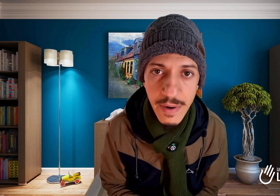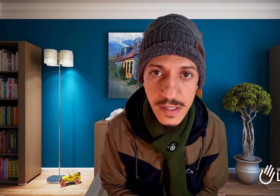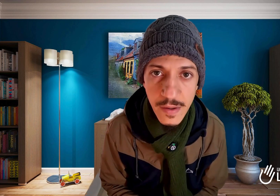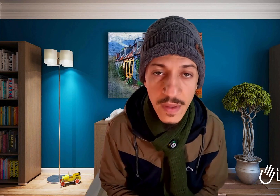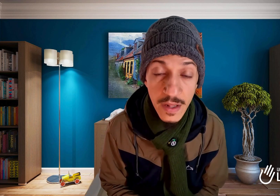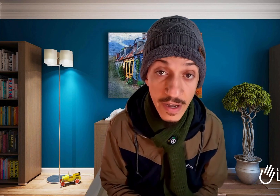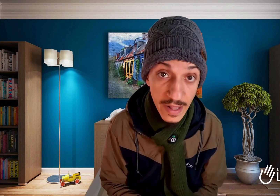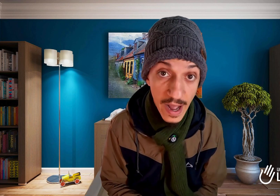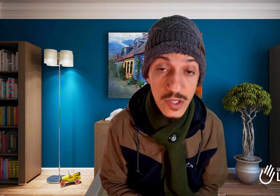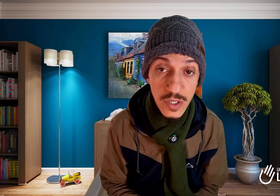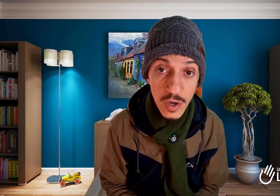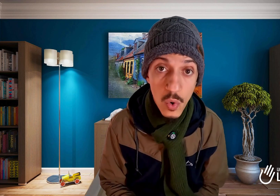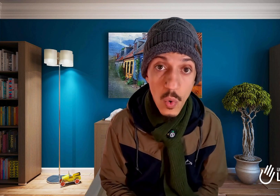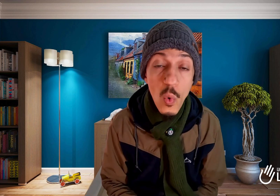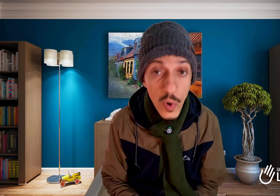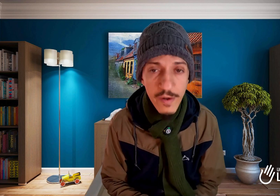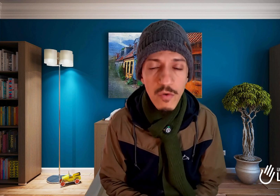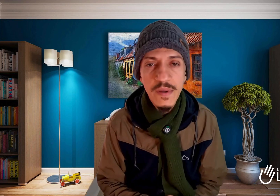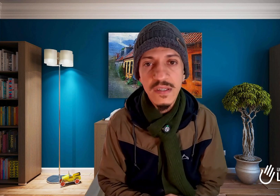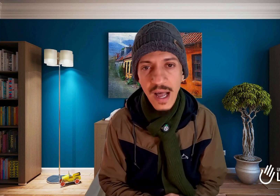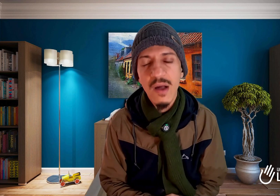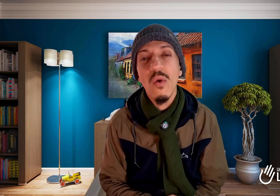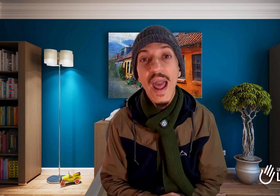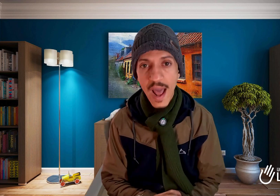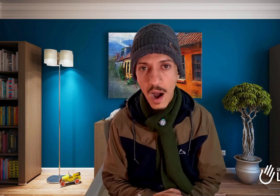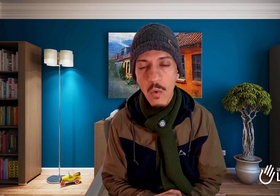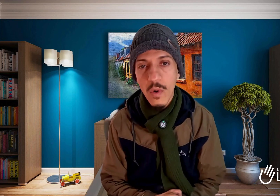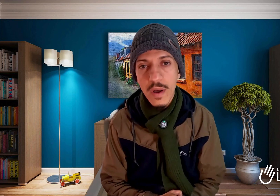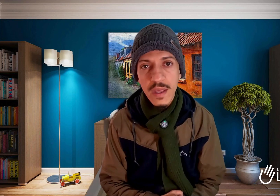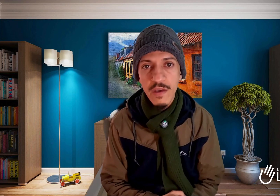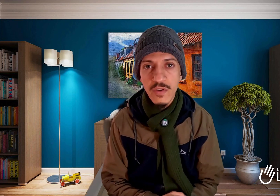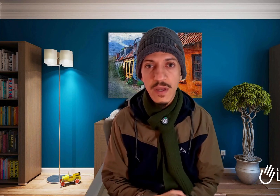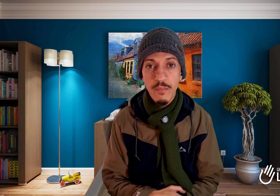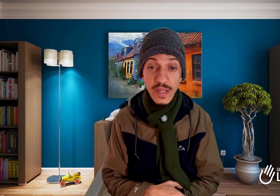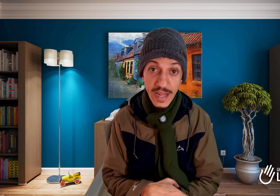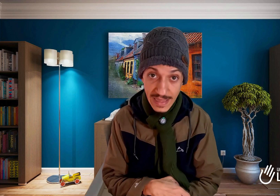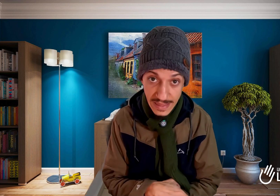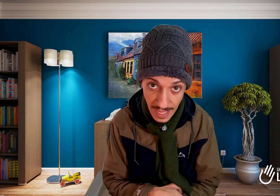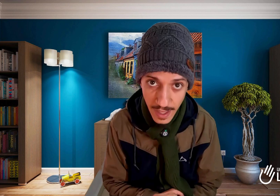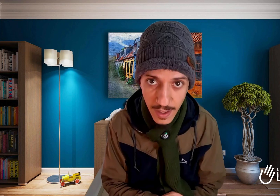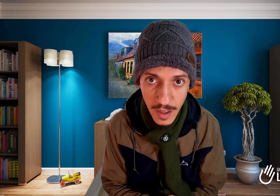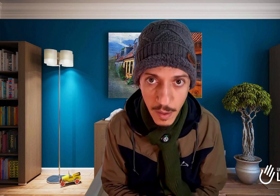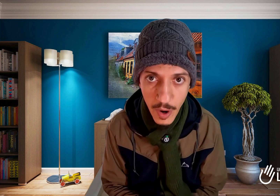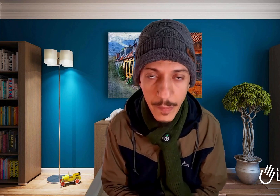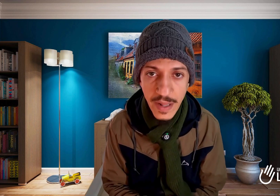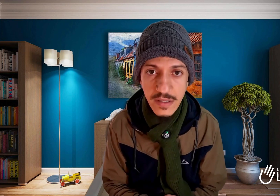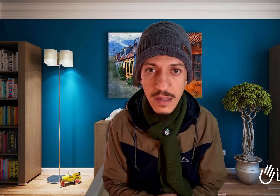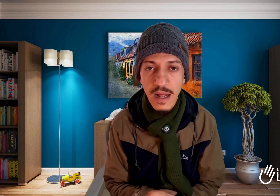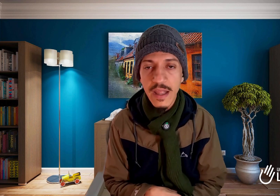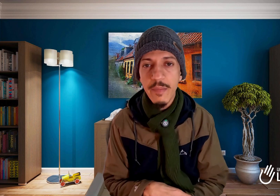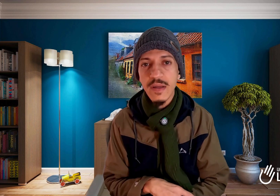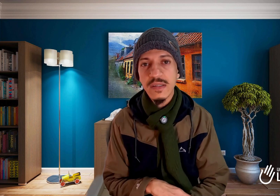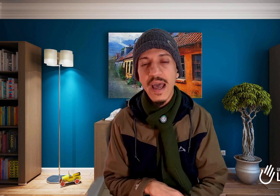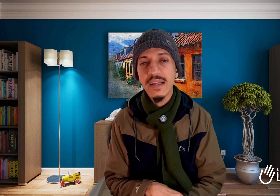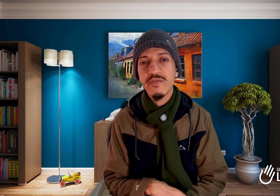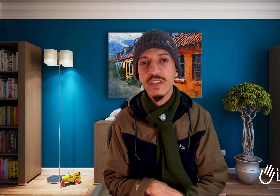Libras. Verdade, o único obstáculo real que você poderia ter para o aprendizado da Libras é se você ficar